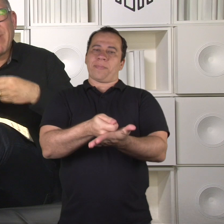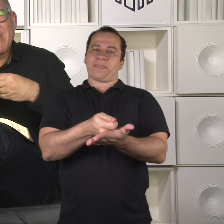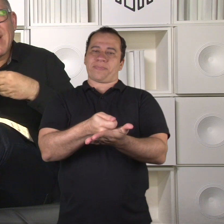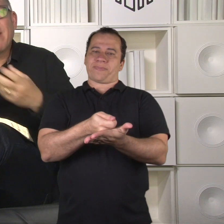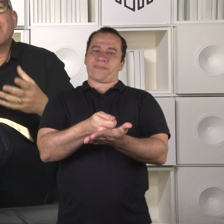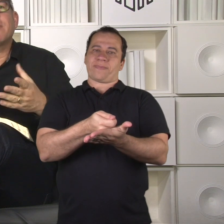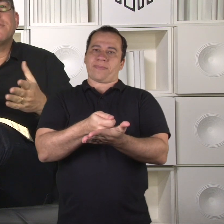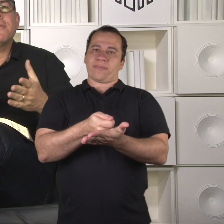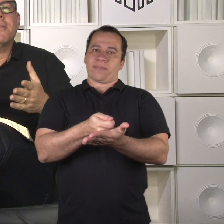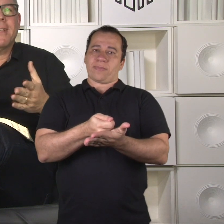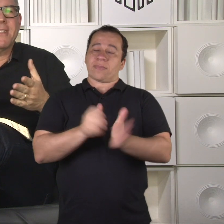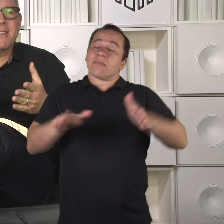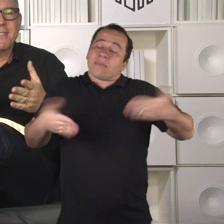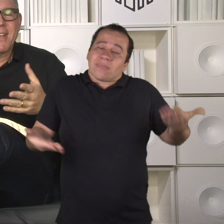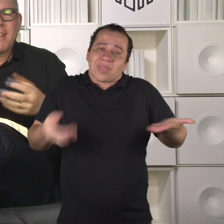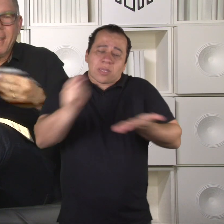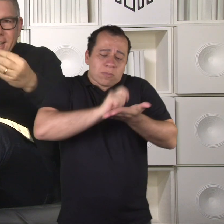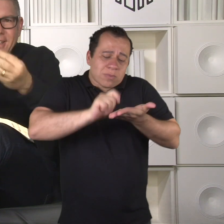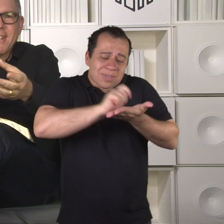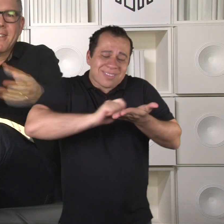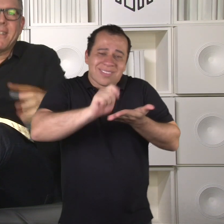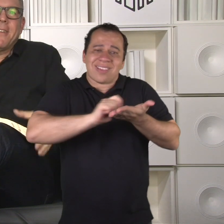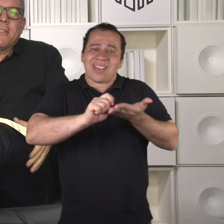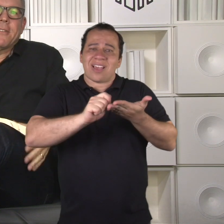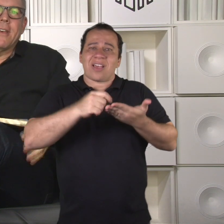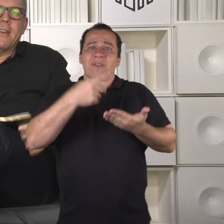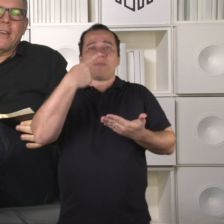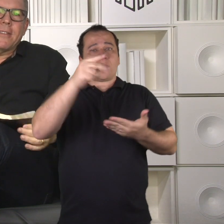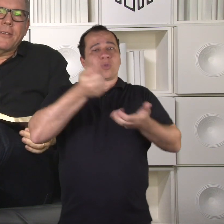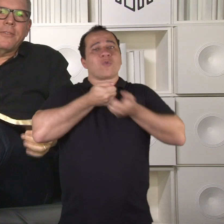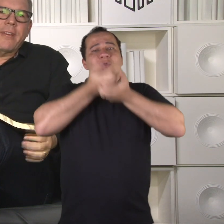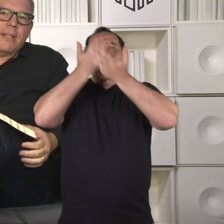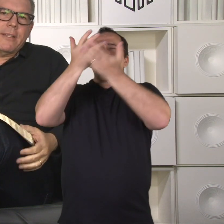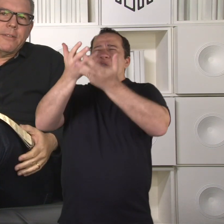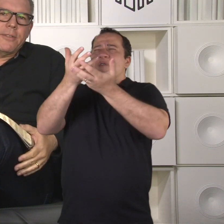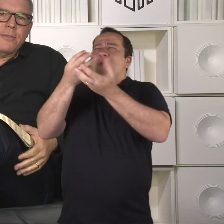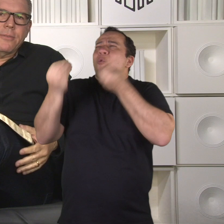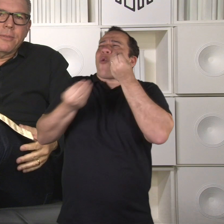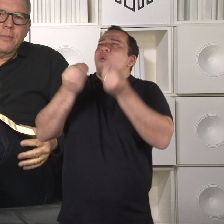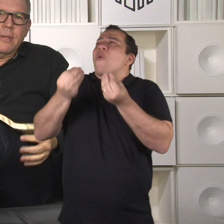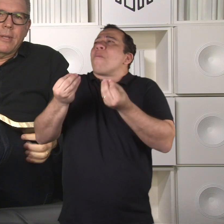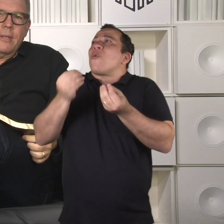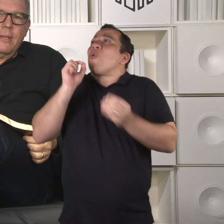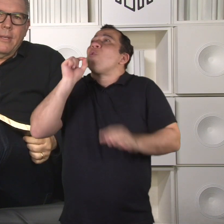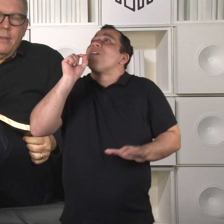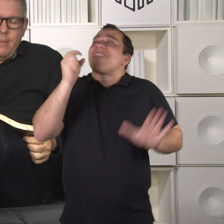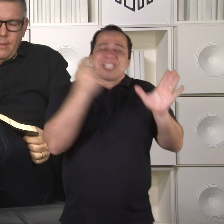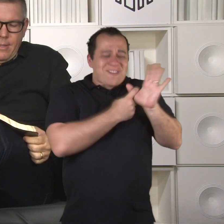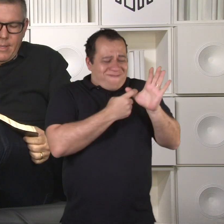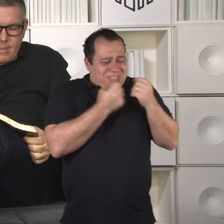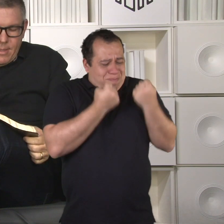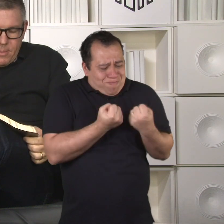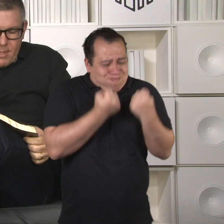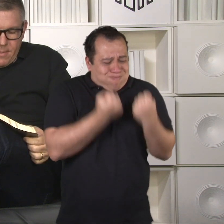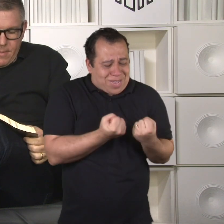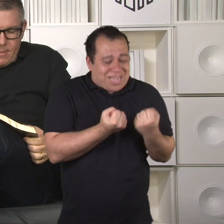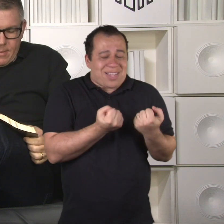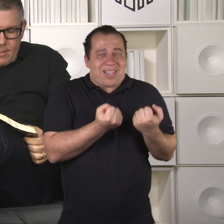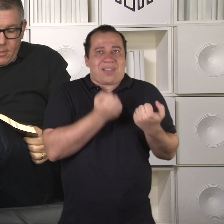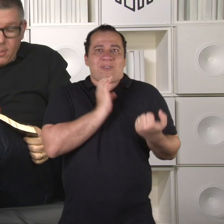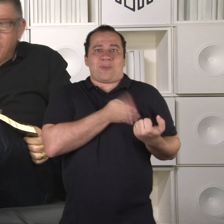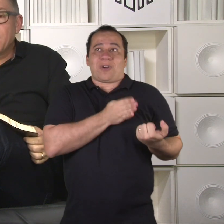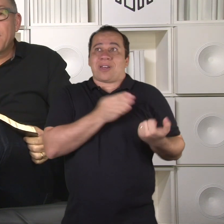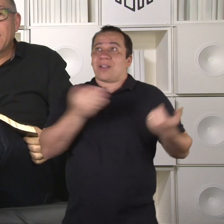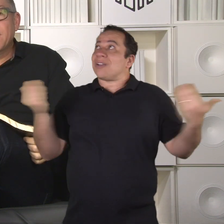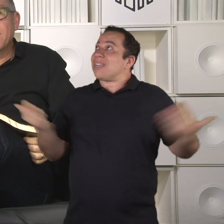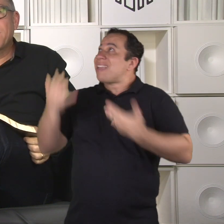dívida pesava no seu coração e agradeça a Deus essa oferta de Jesus e receba e